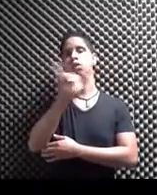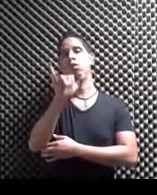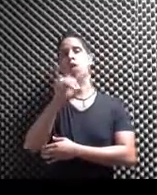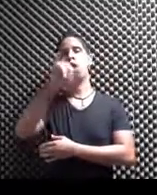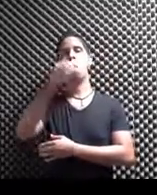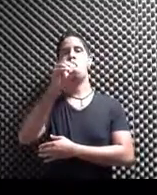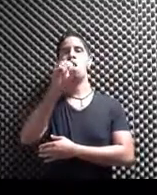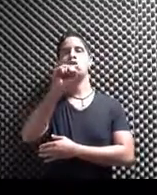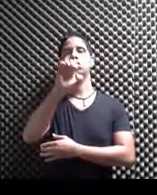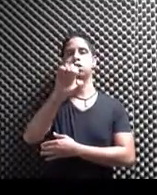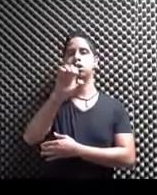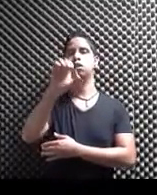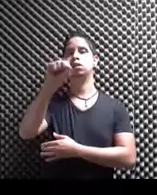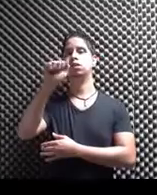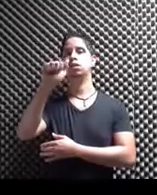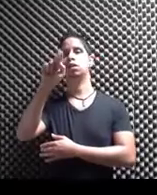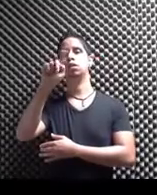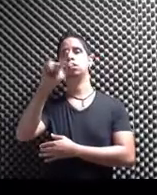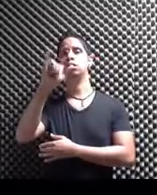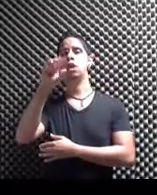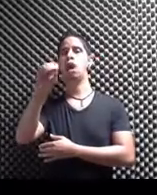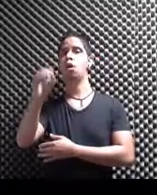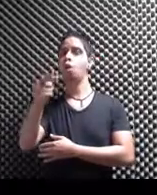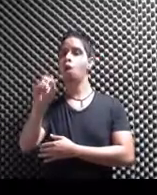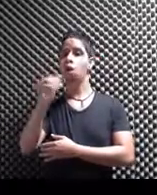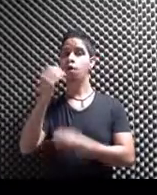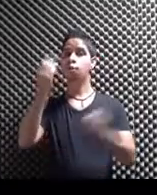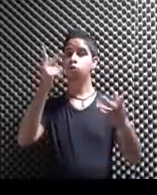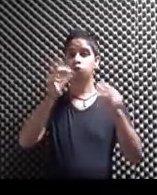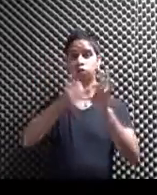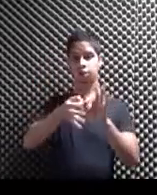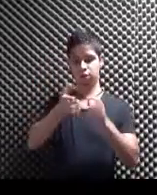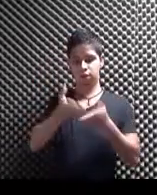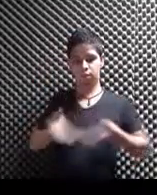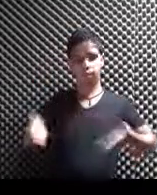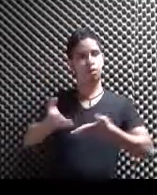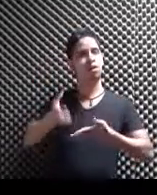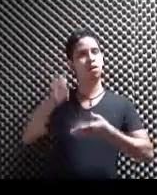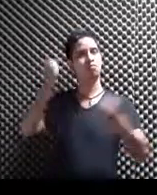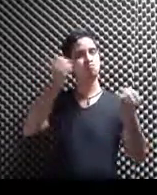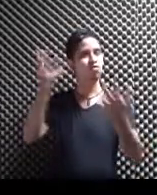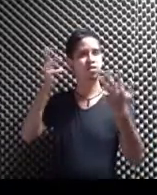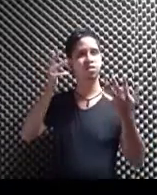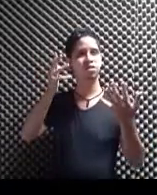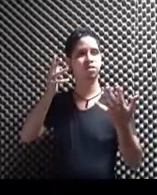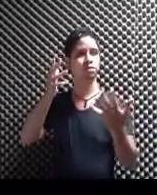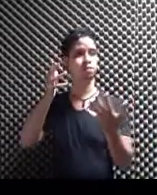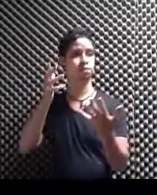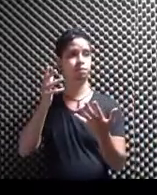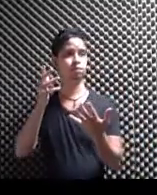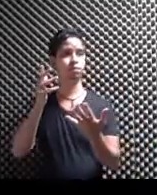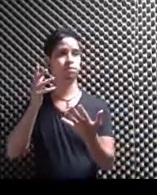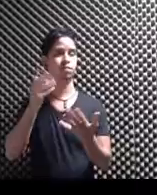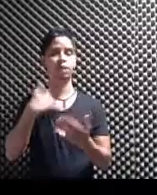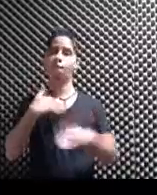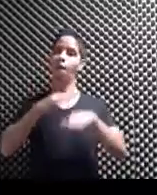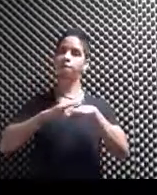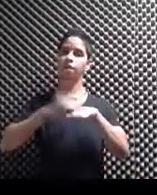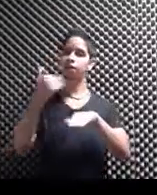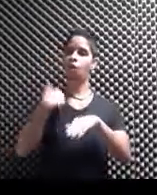Losantiago pero todos los que han pasado por aquí porque miran que han sido muchos los intérpretes me avista que tengo poquita vela para prender